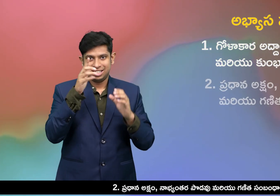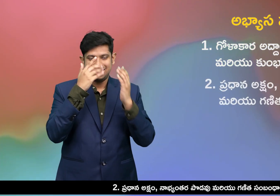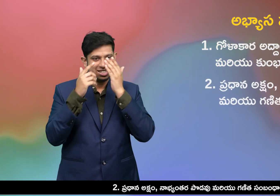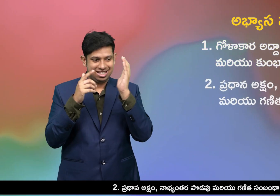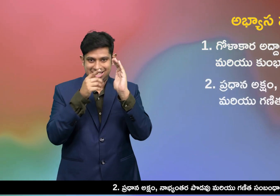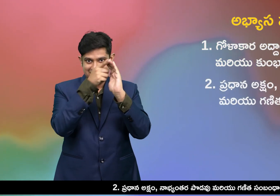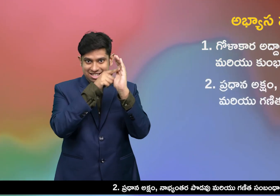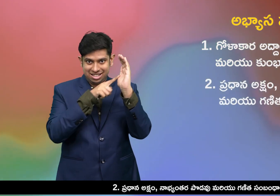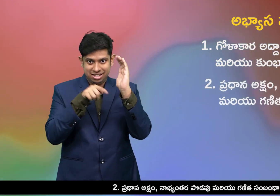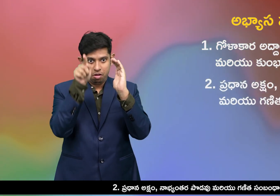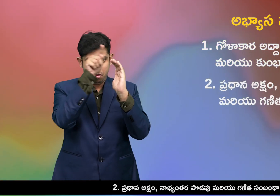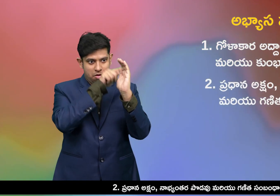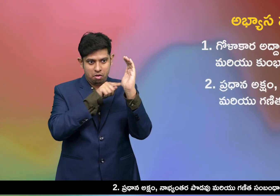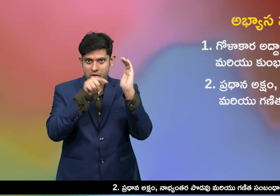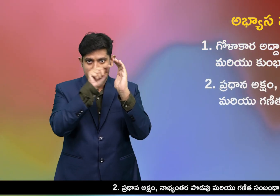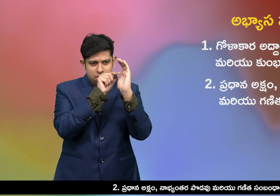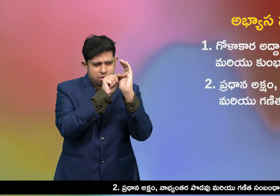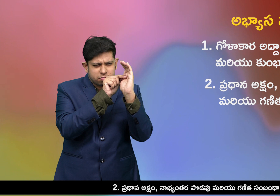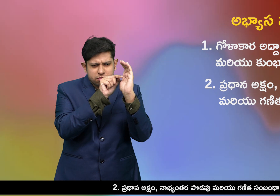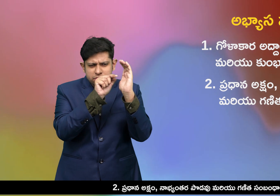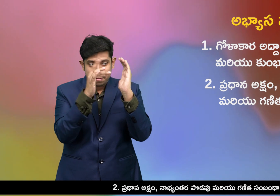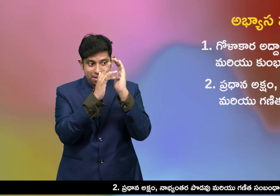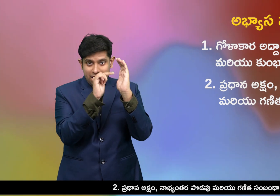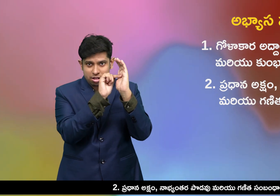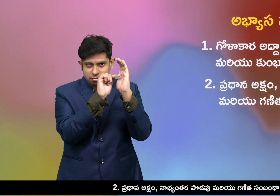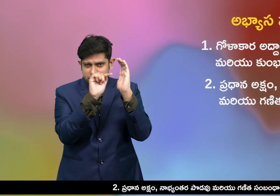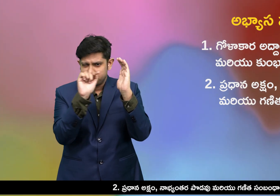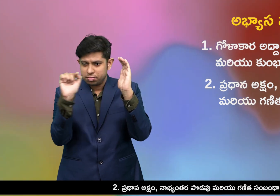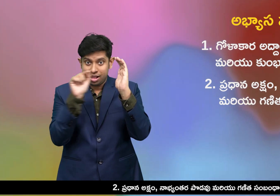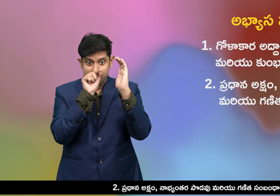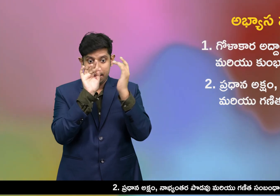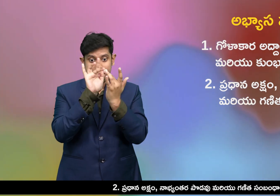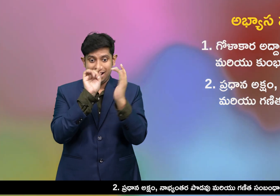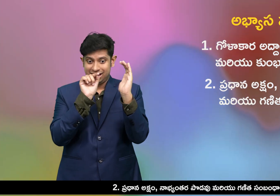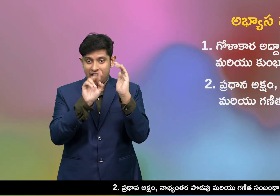2. ప్రధాన అక్షం, నాభ్యంతర పొడవు మరియు గణిత సంబంధాలు.